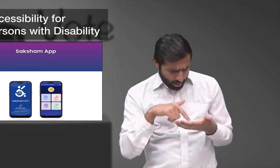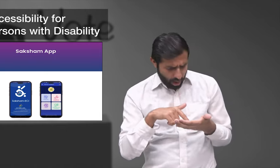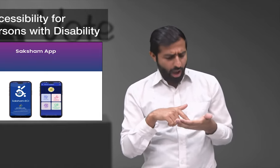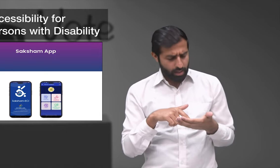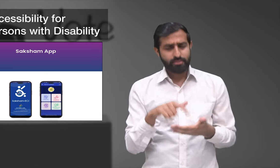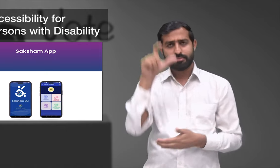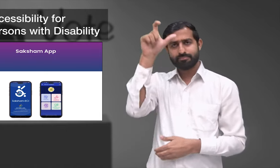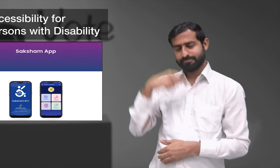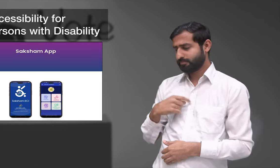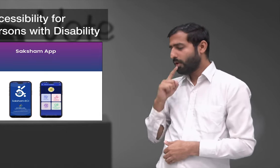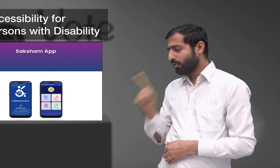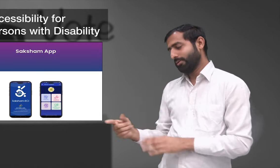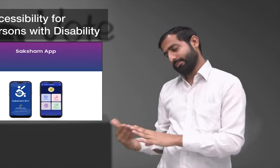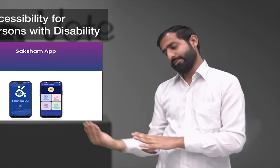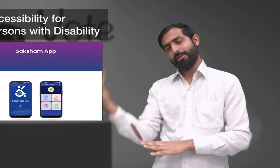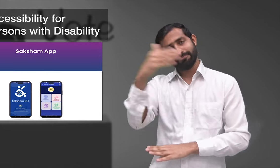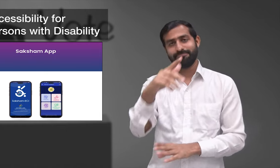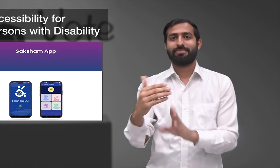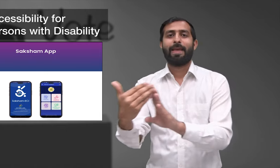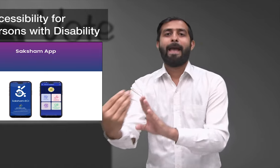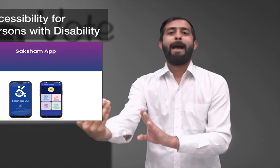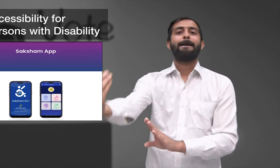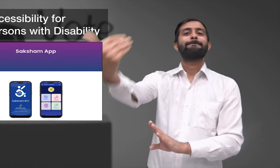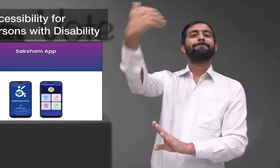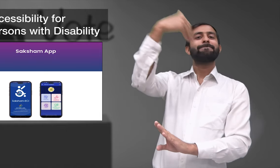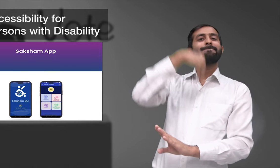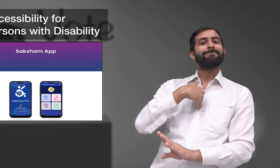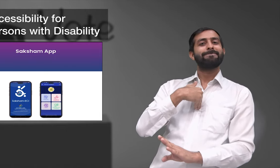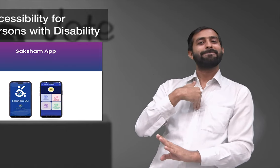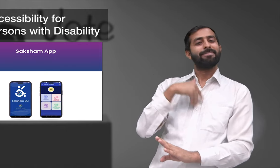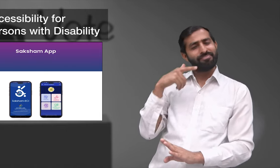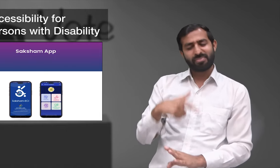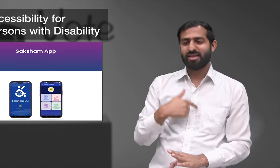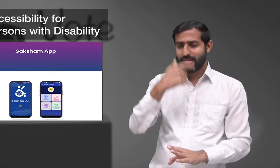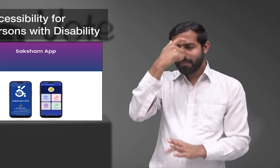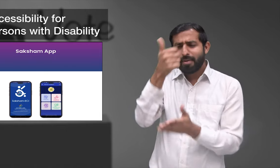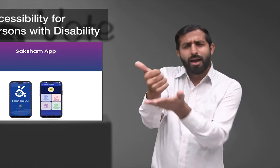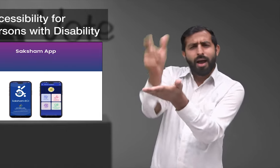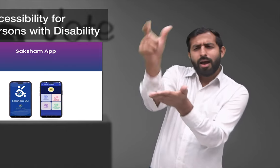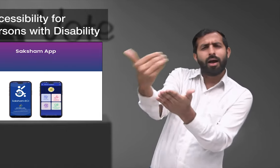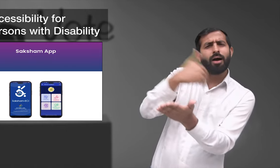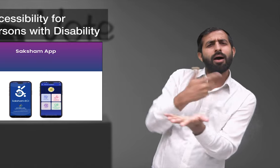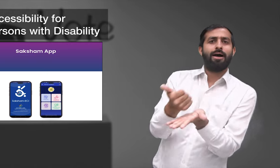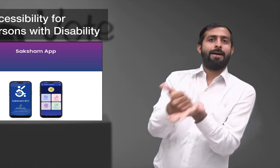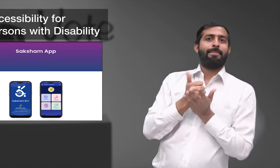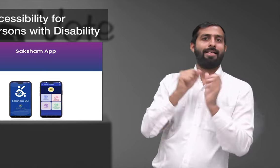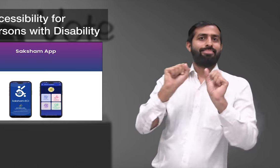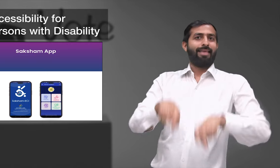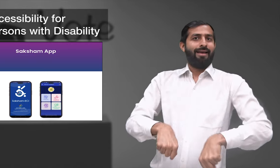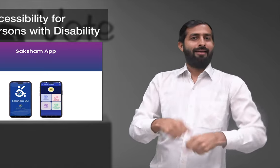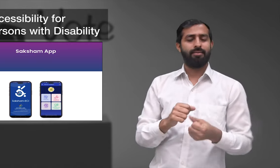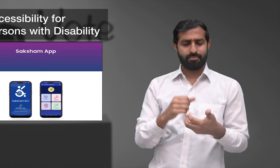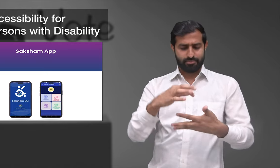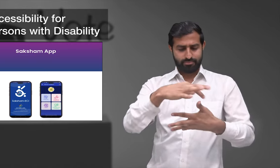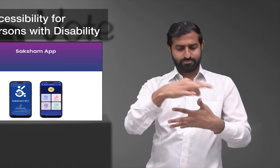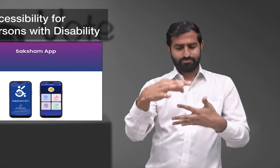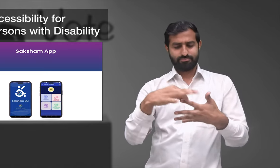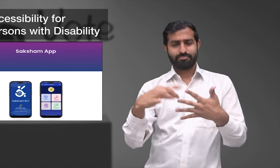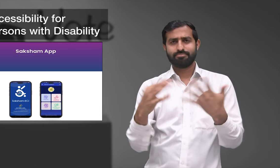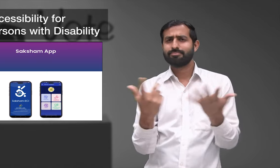ही भारत निर्वाचन आयोग के कर्मचारी आपके घर पर आकर आपकी सहायता कर सकते हैं जैसे पंजीकरण करना वोटर